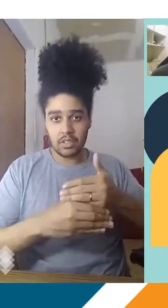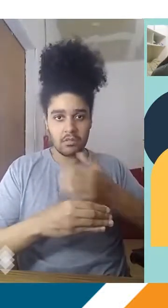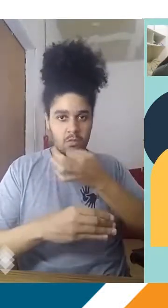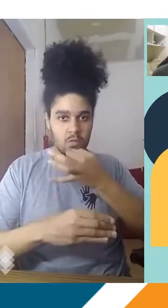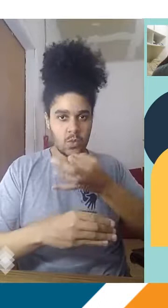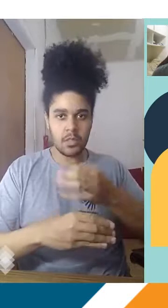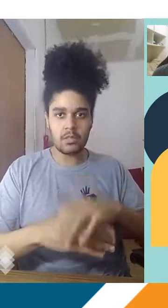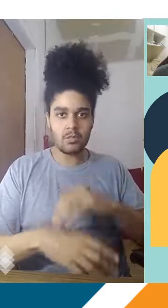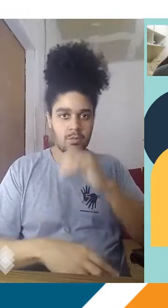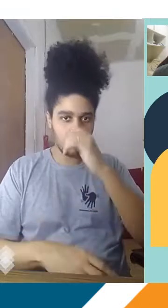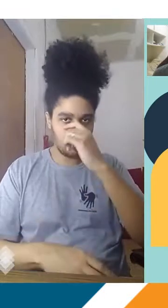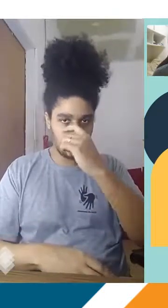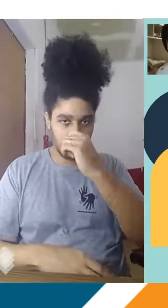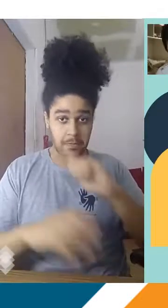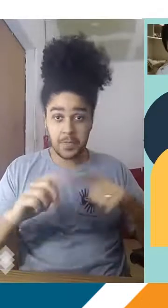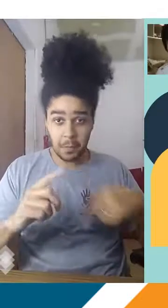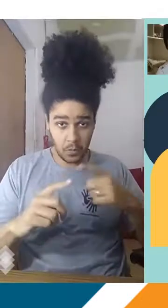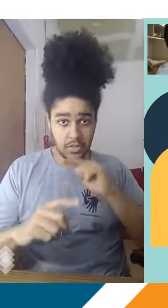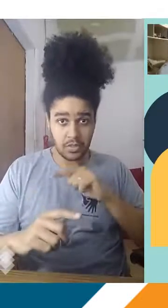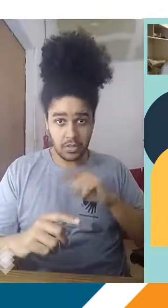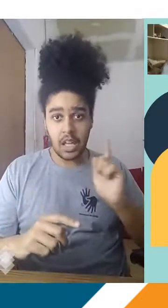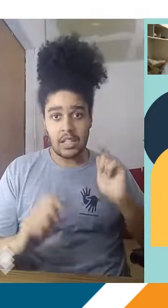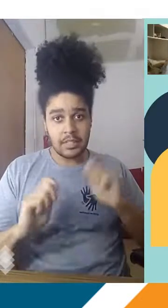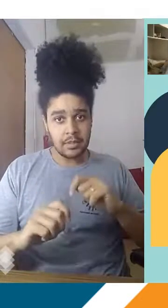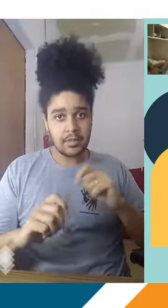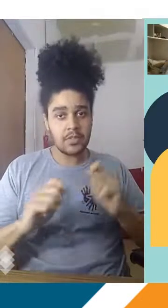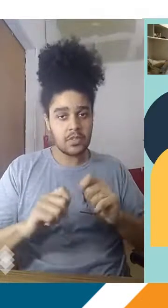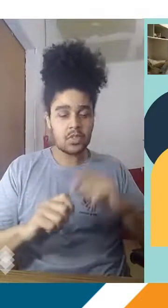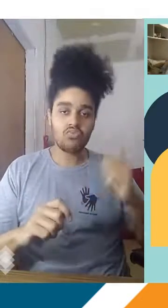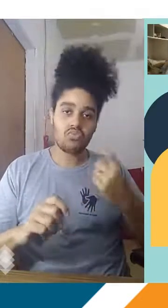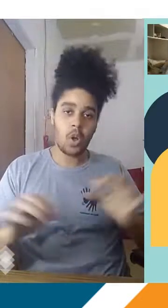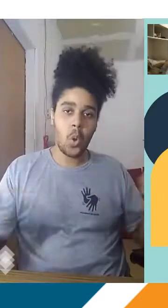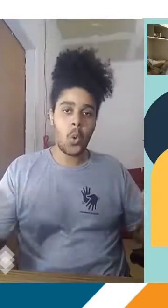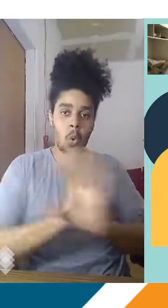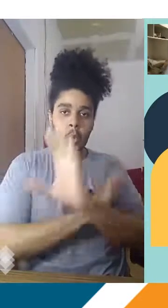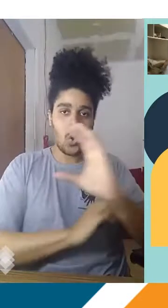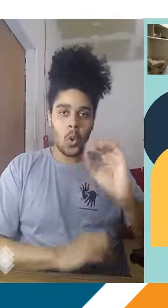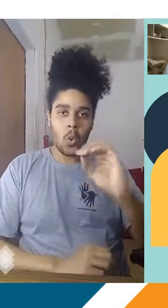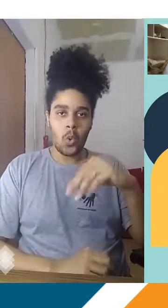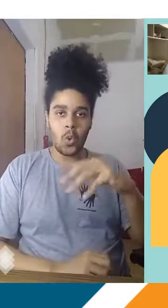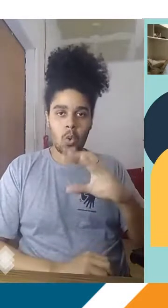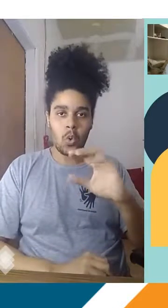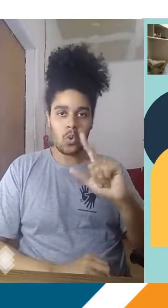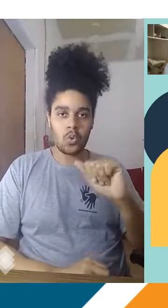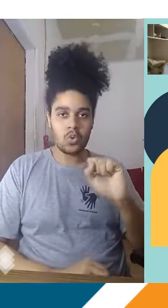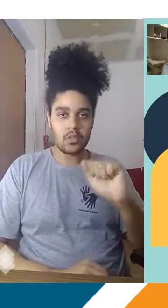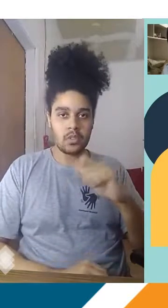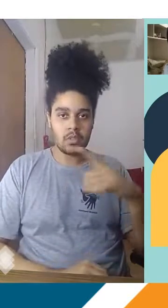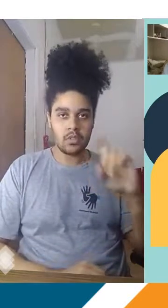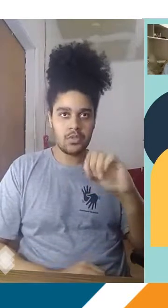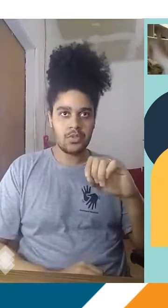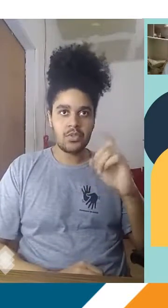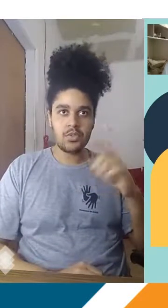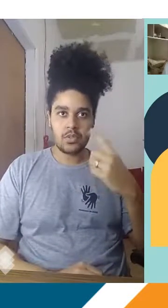Fecha-se aí o argumento do texto. Então, depois disso, a gente pode partir para a nossa conclusão, na qual a gente